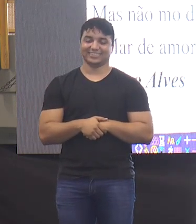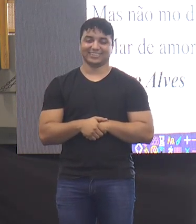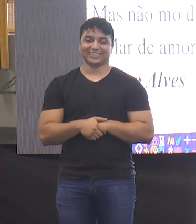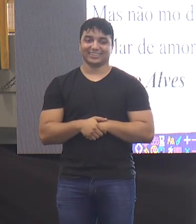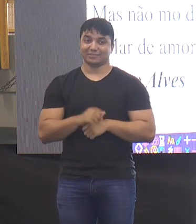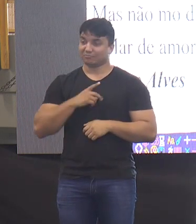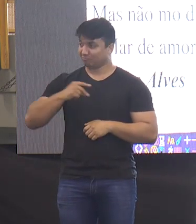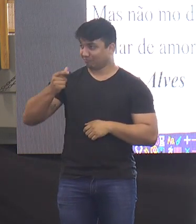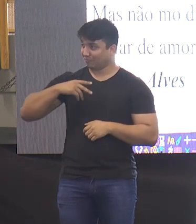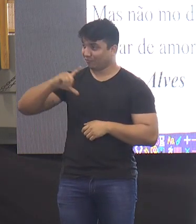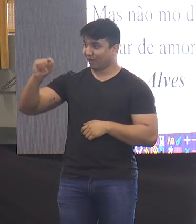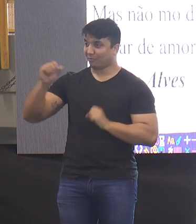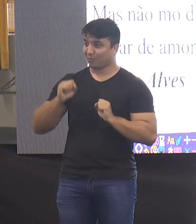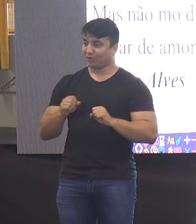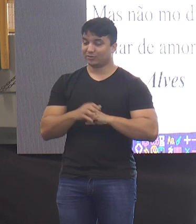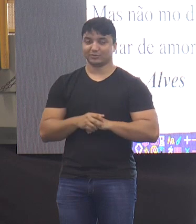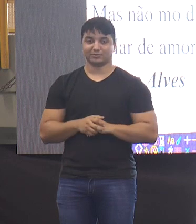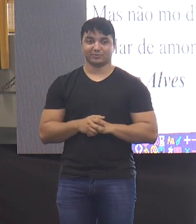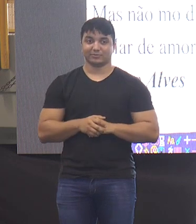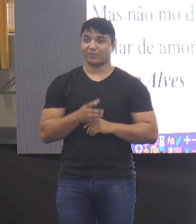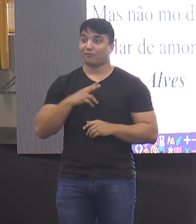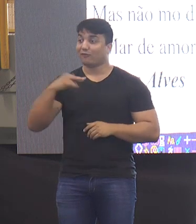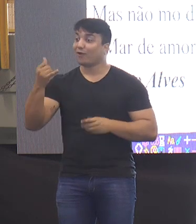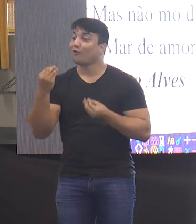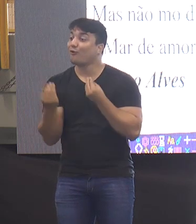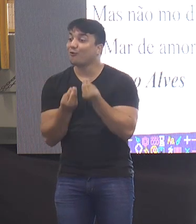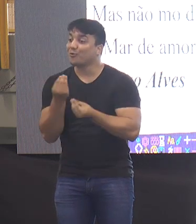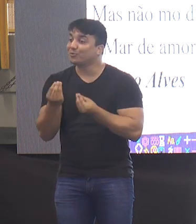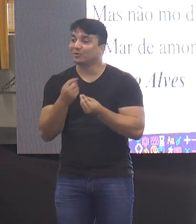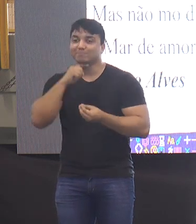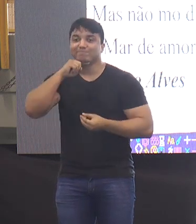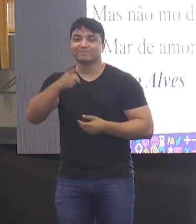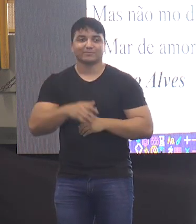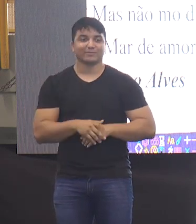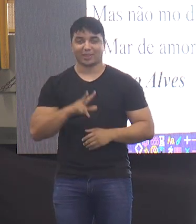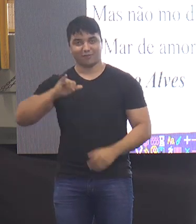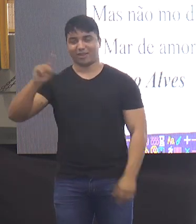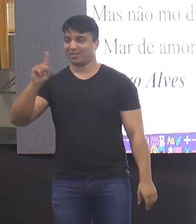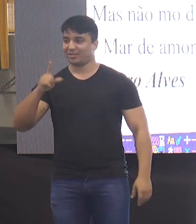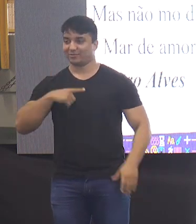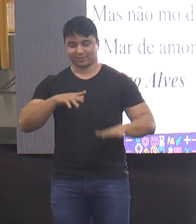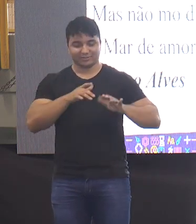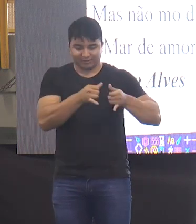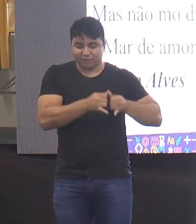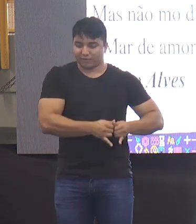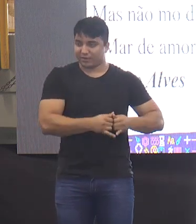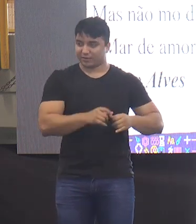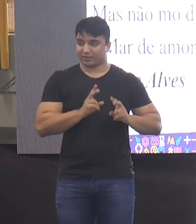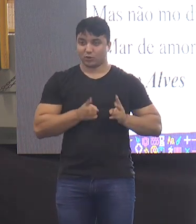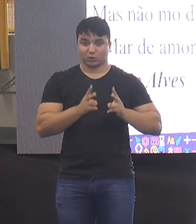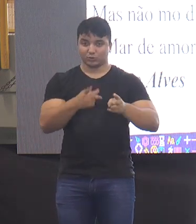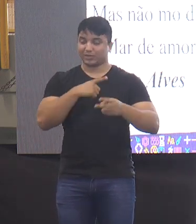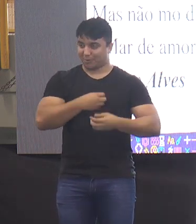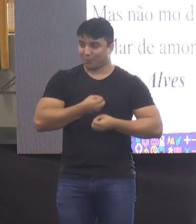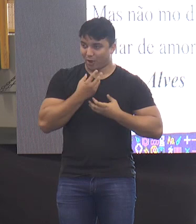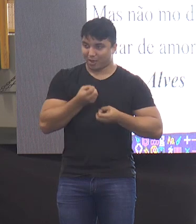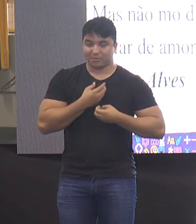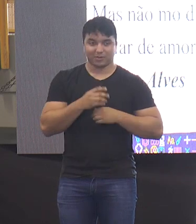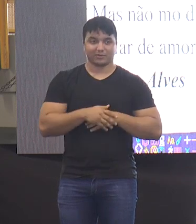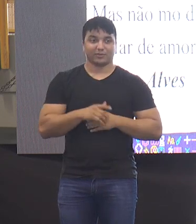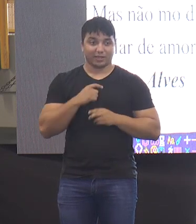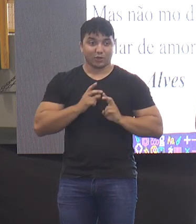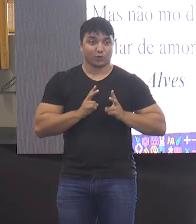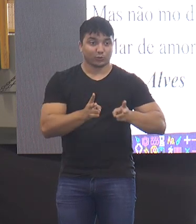Pois vá. Como é que vai? Não vai, né? E aí ele não vai, de fato. Na continuidade do poema,